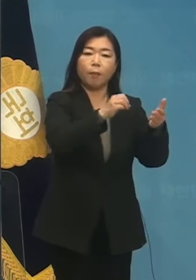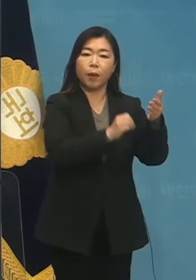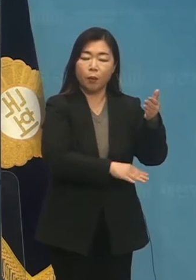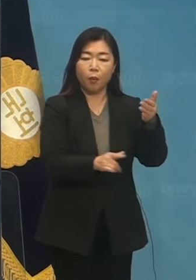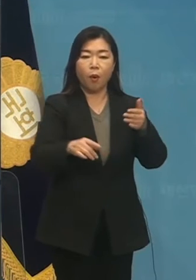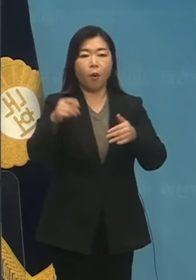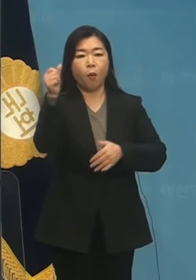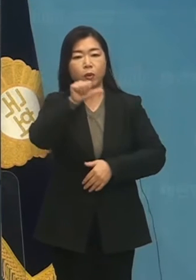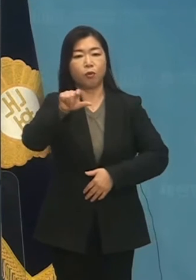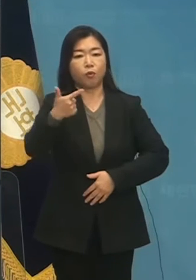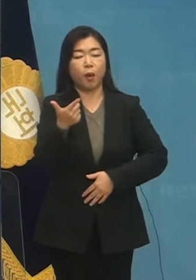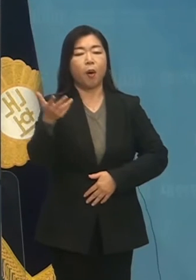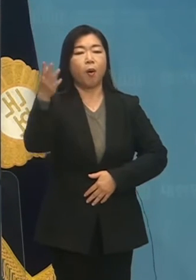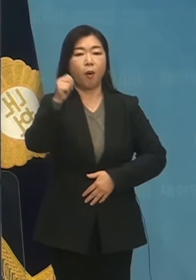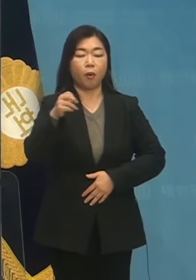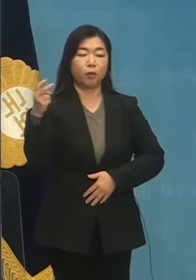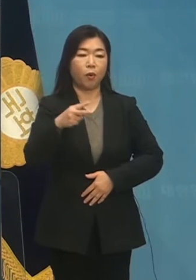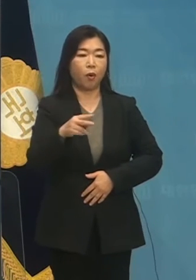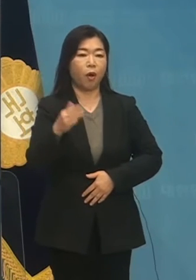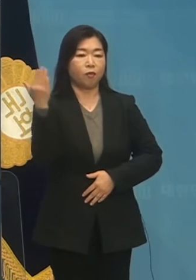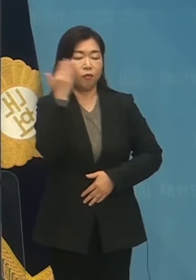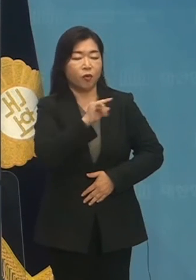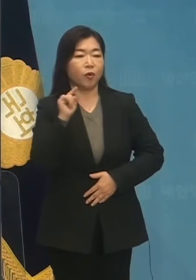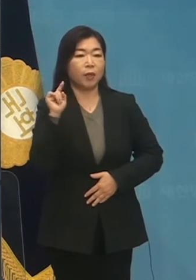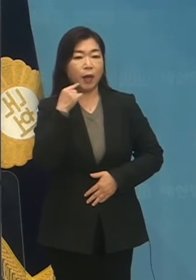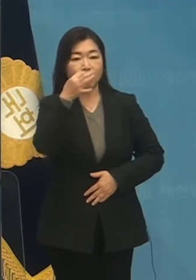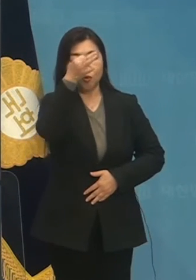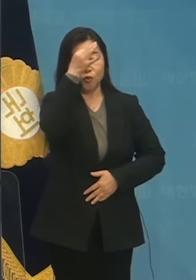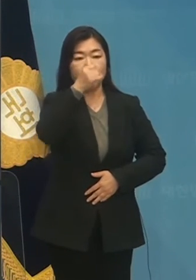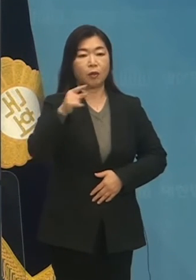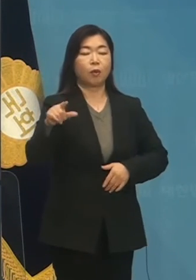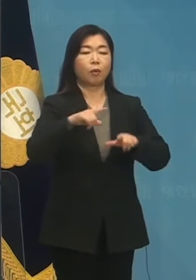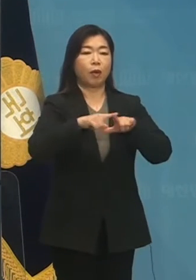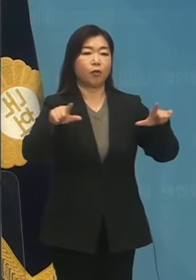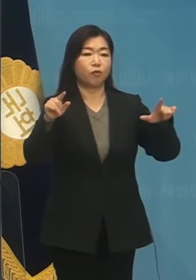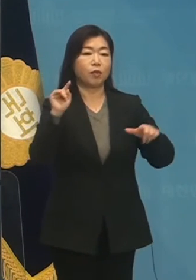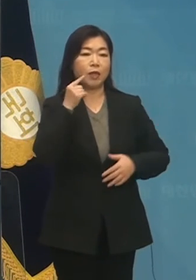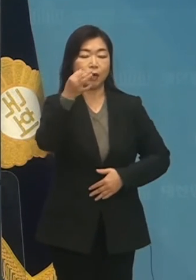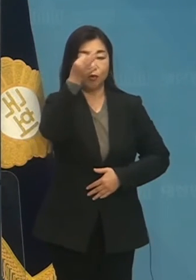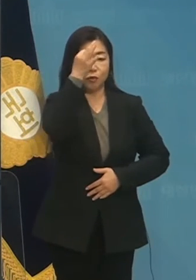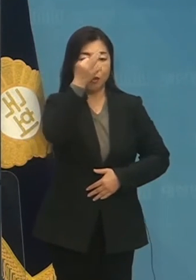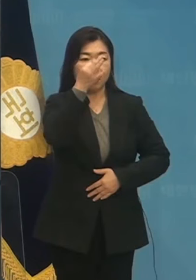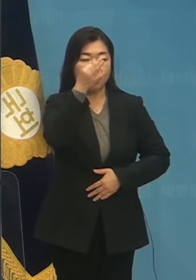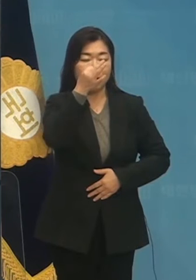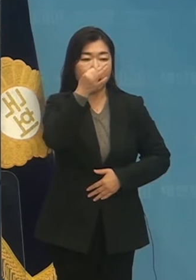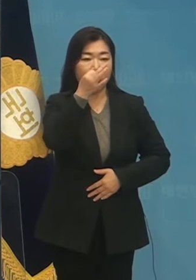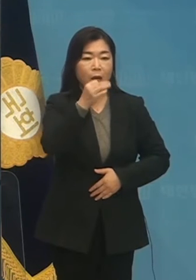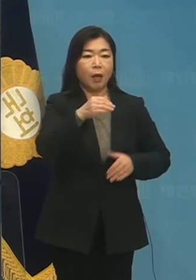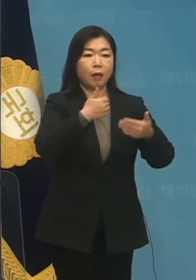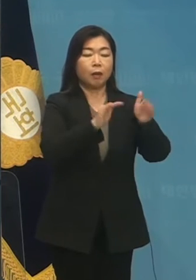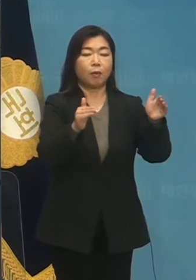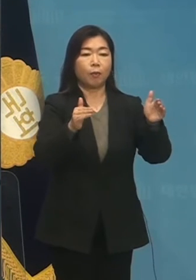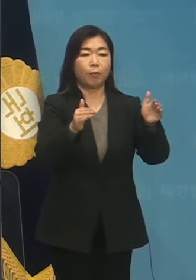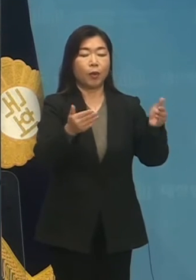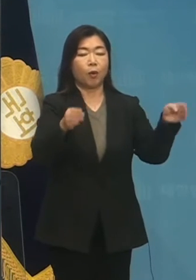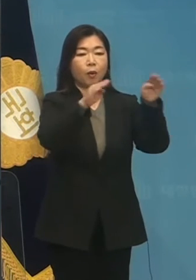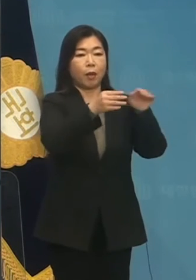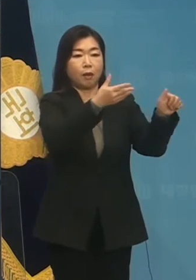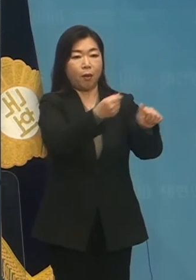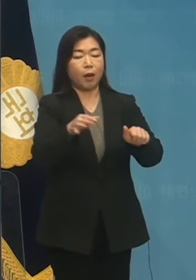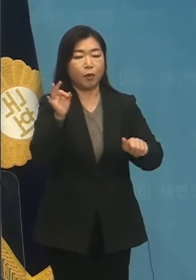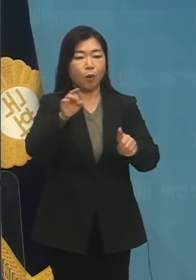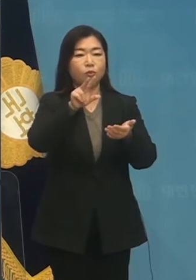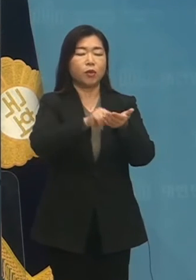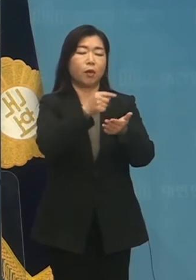요구하며 순수예술과 대중예술의 공연산업 대관료로 100억 원 증액을 요구합니다.